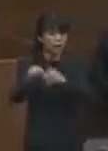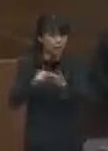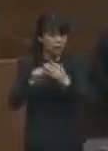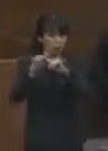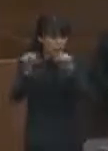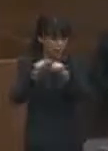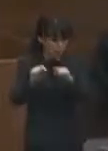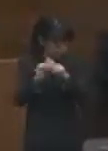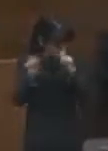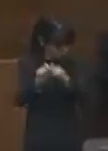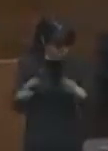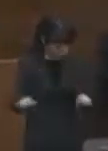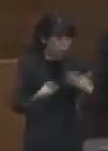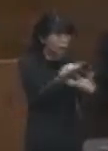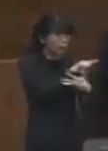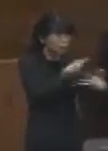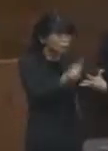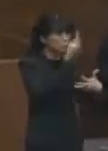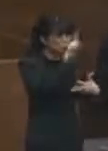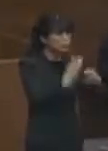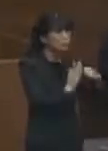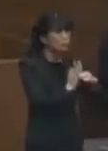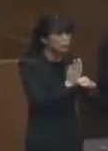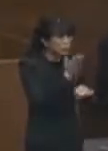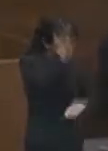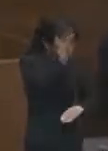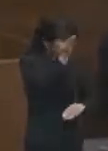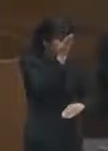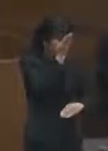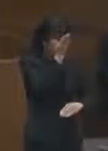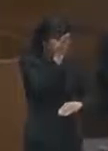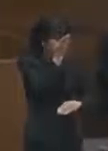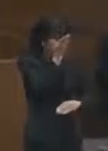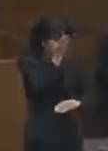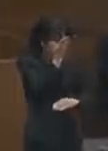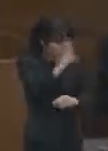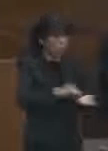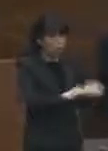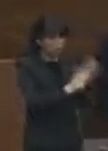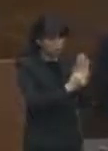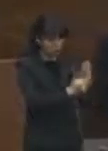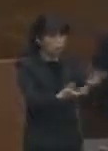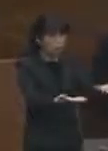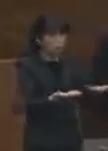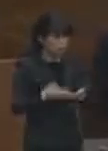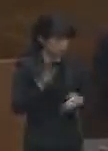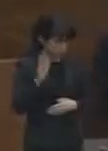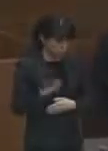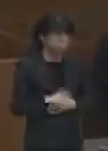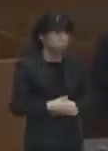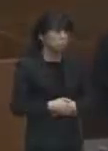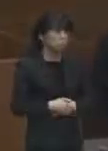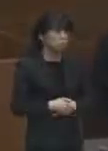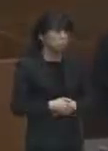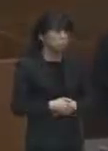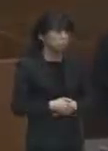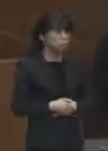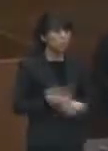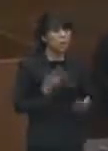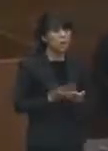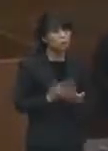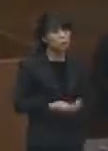8分の1以上でご提案させていただくという判断をいたしたところでございます。2つ目は、請求要